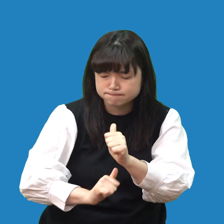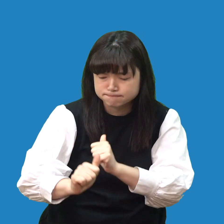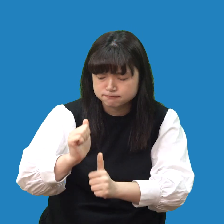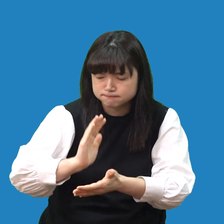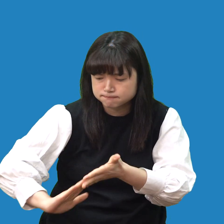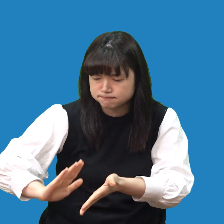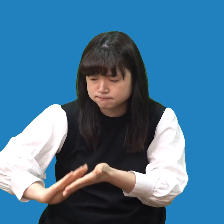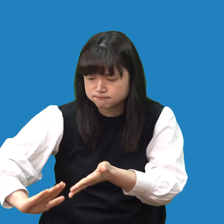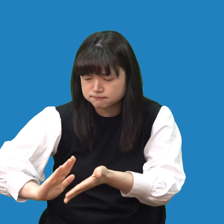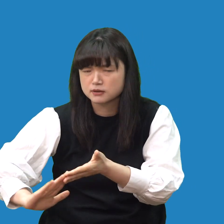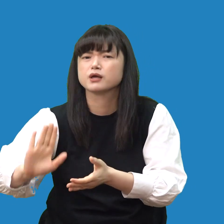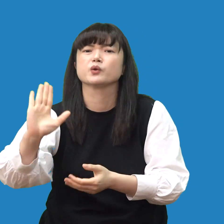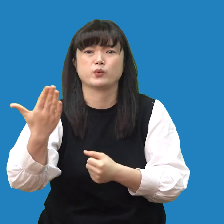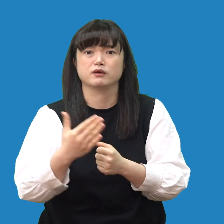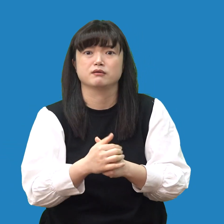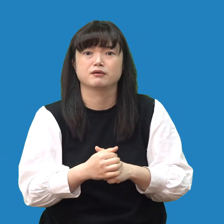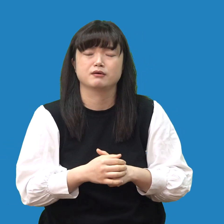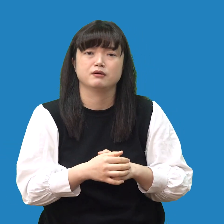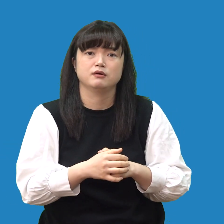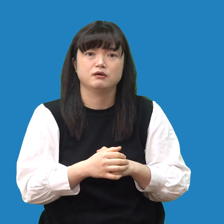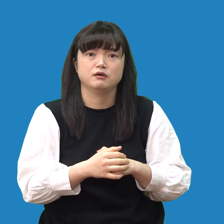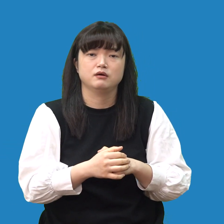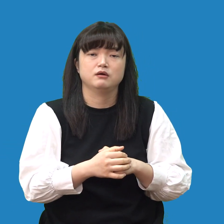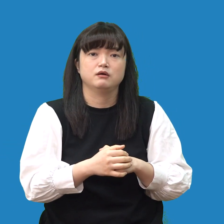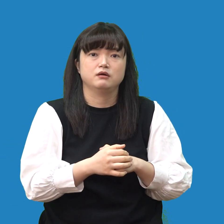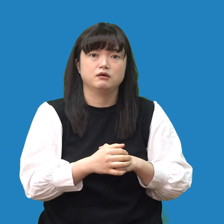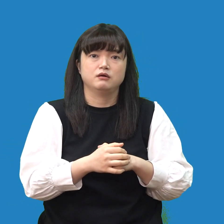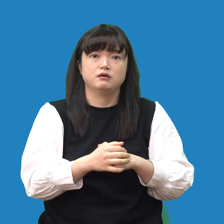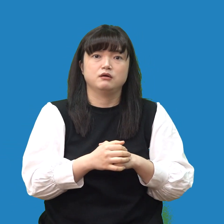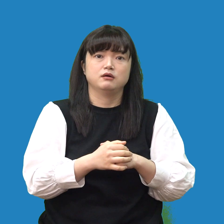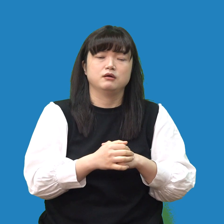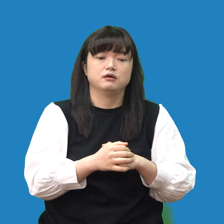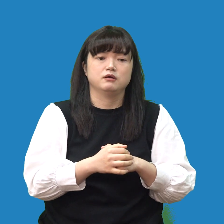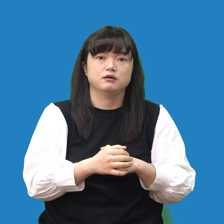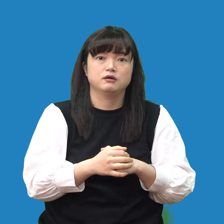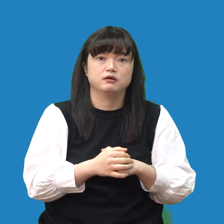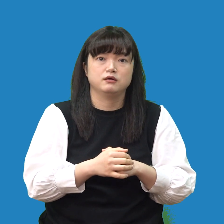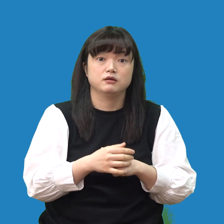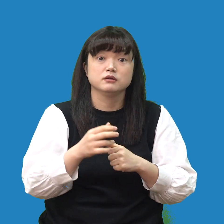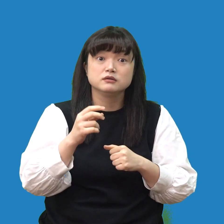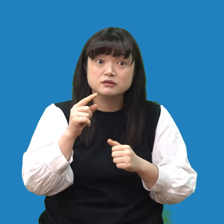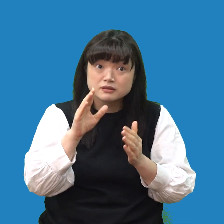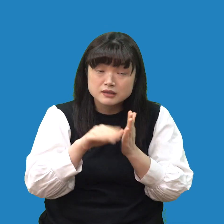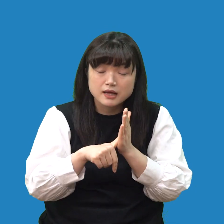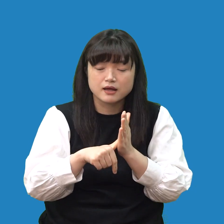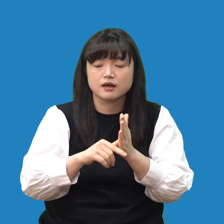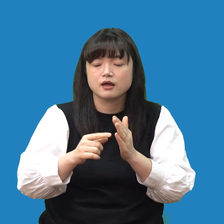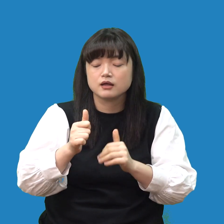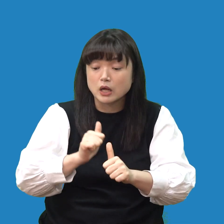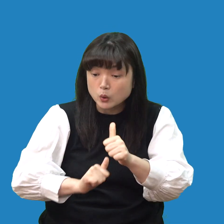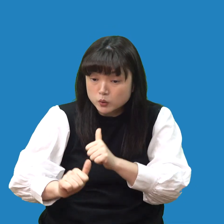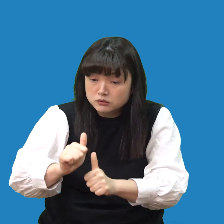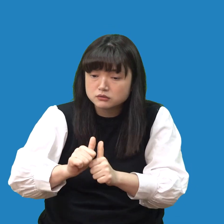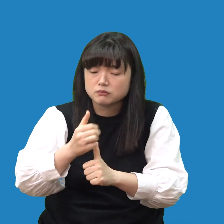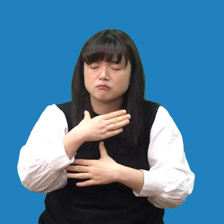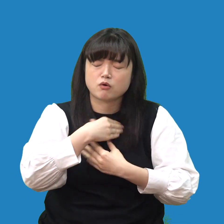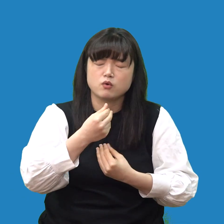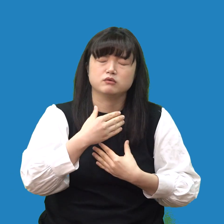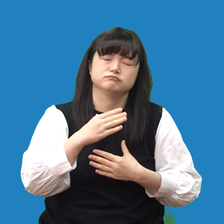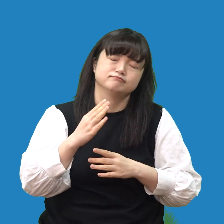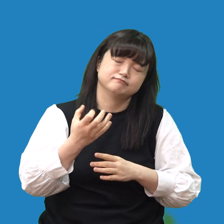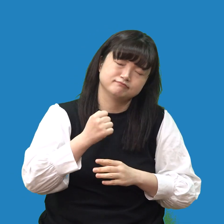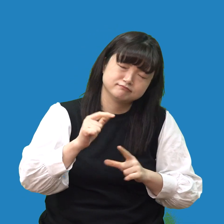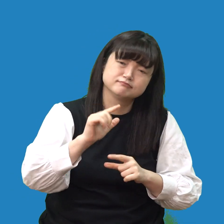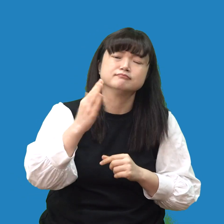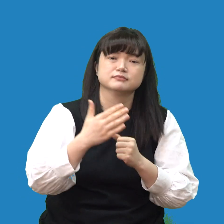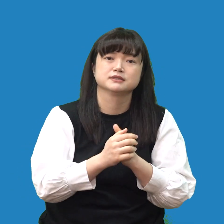그 도전입니다. 그래야지 이 다음 시대가 평안과 번영을 누립니다. 자,